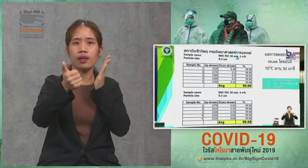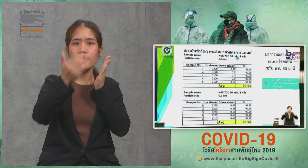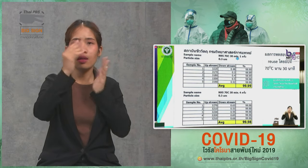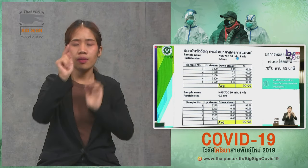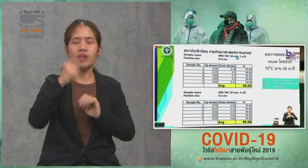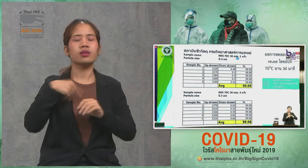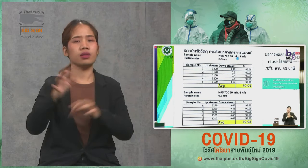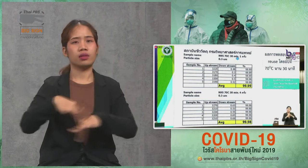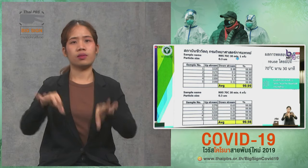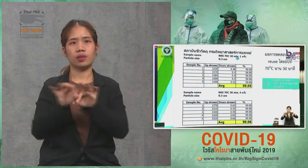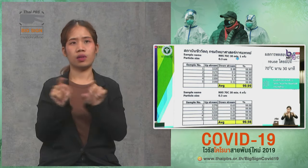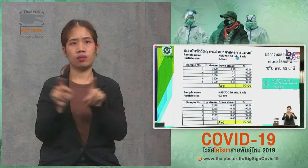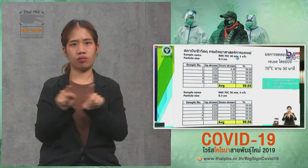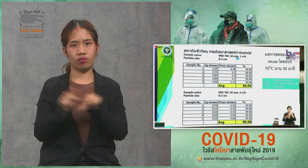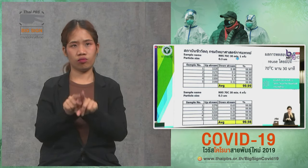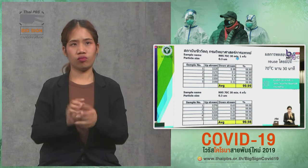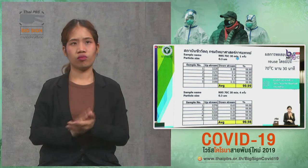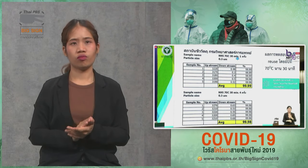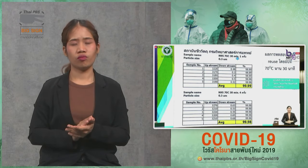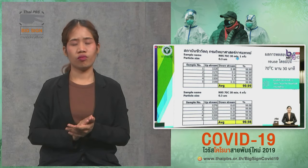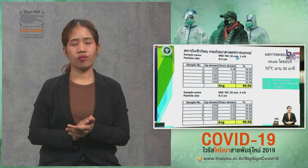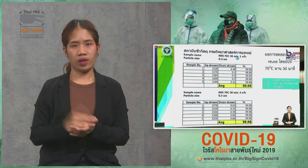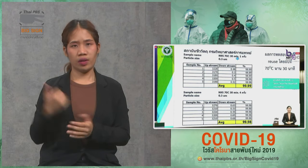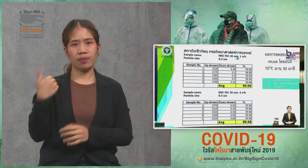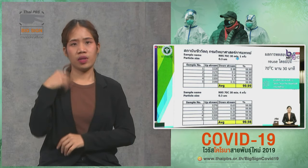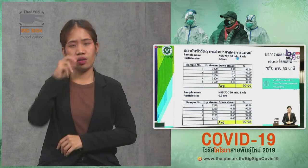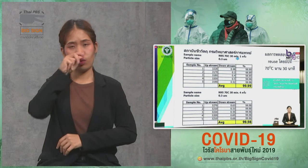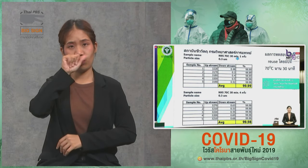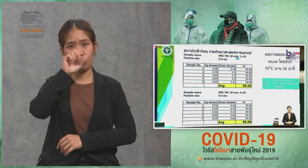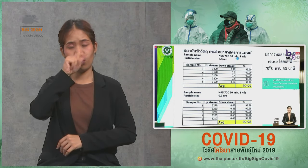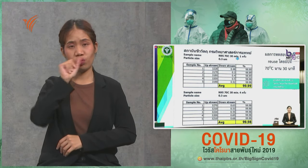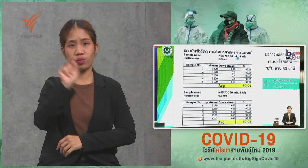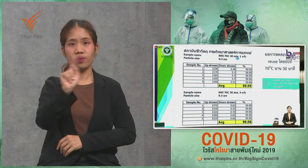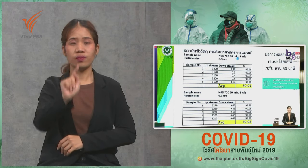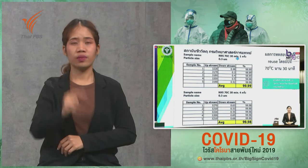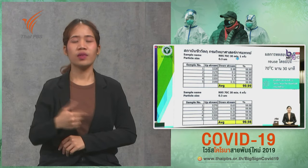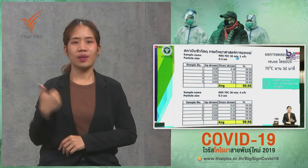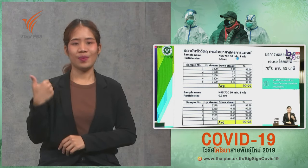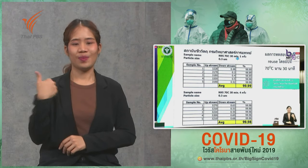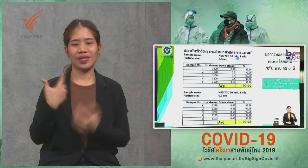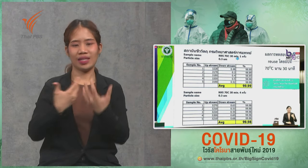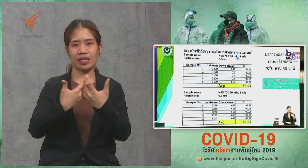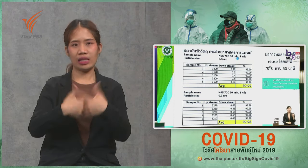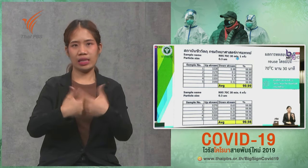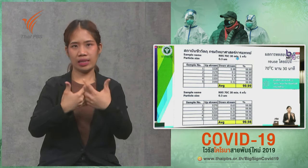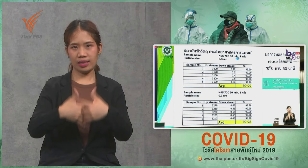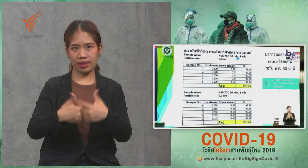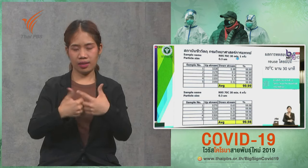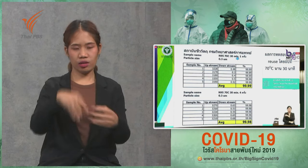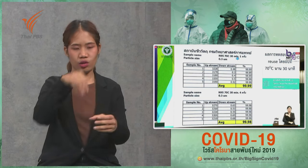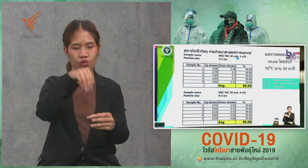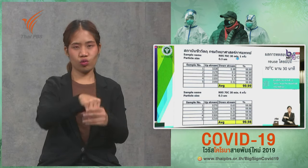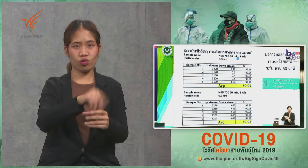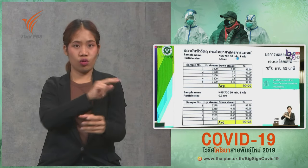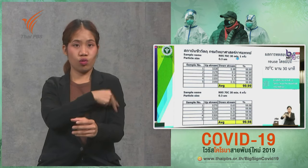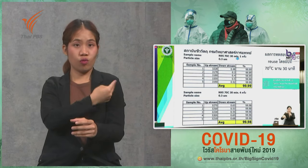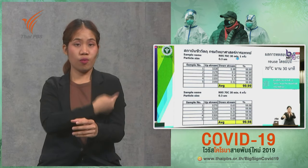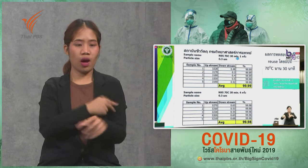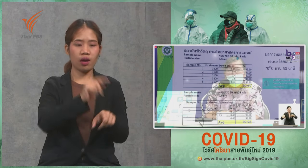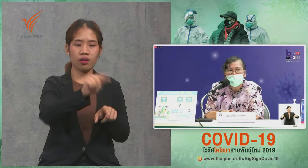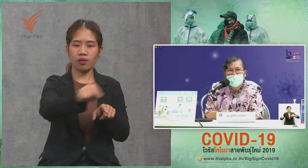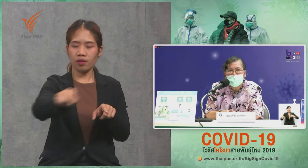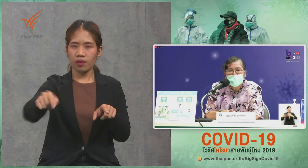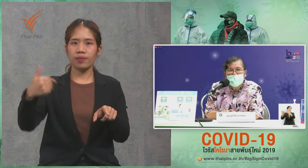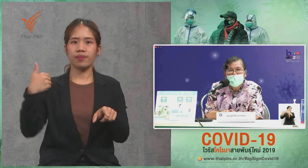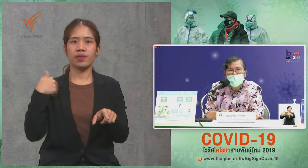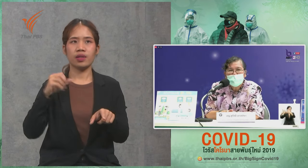ำคัญนะคะอีกส่วนหนึ่งที่เราทำการทดสอบนะคะก็คือมันมีเครื่องที่อยู่ตามโรงพยาบาลใหญ่ๆนะคะเขาใช้ส